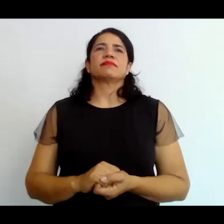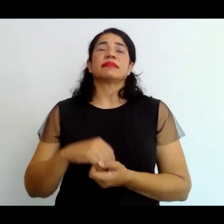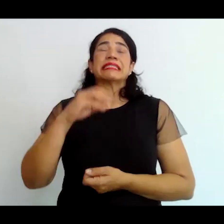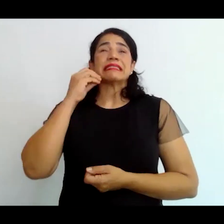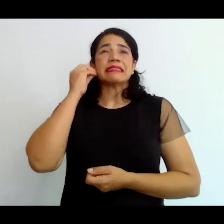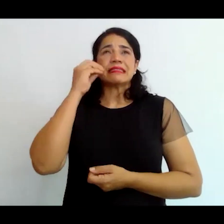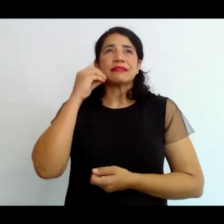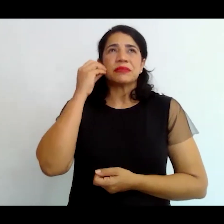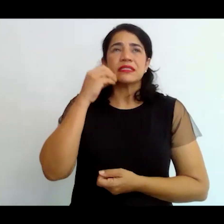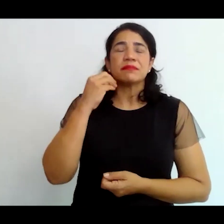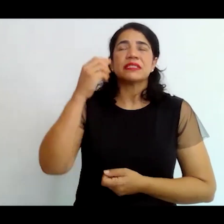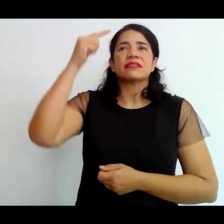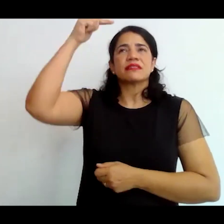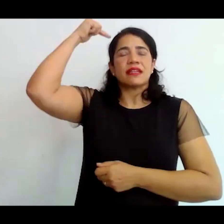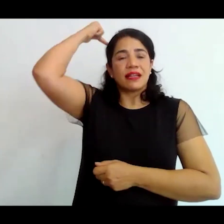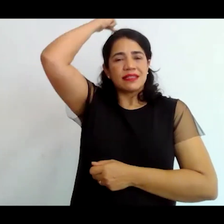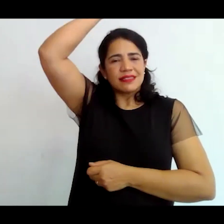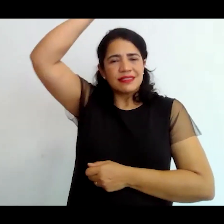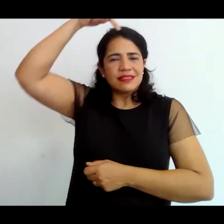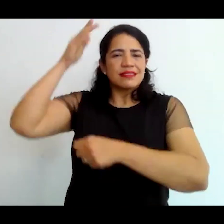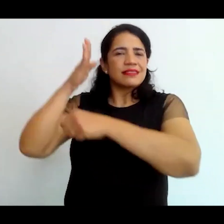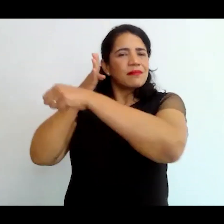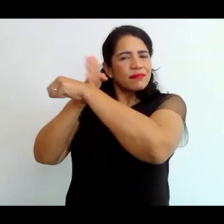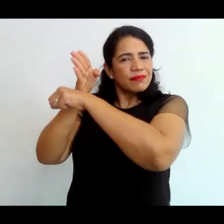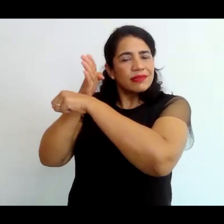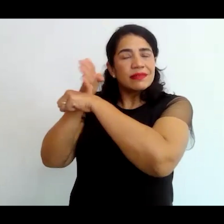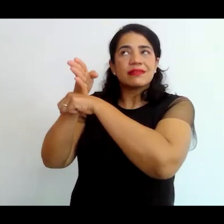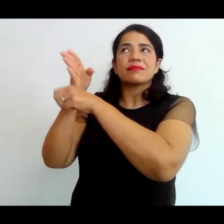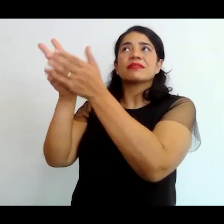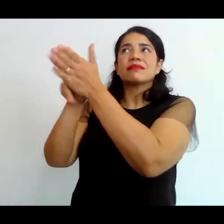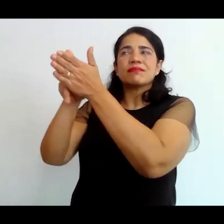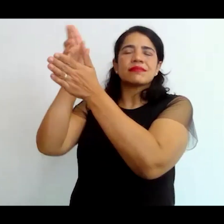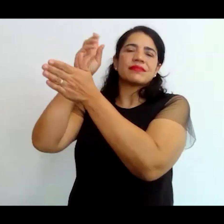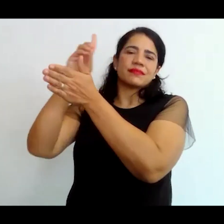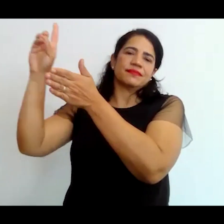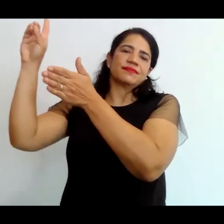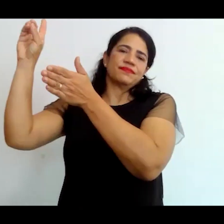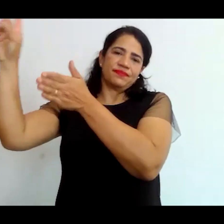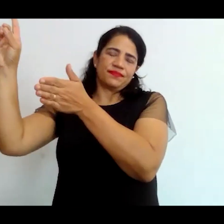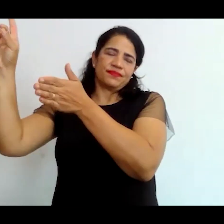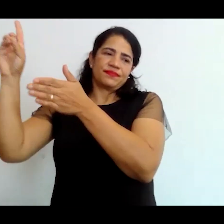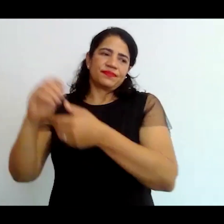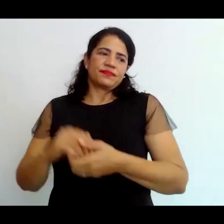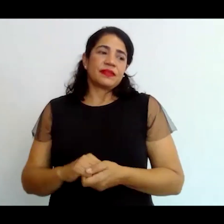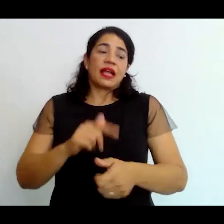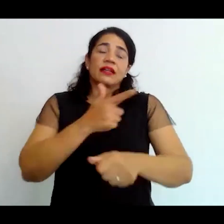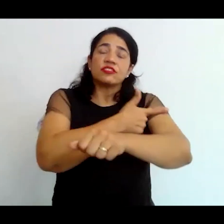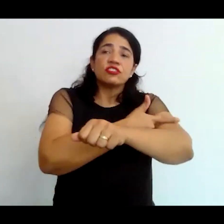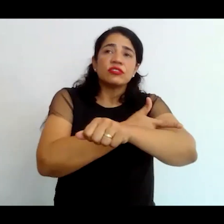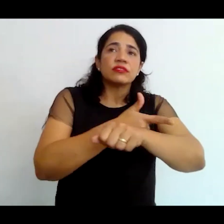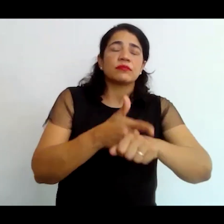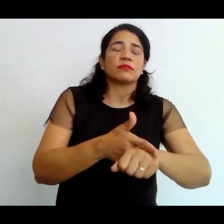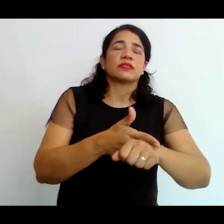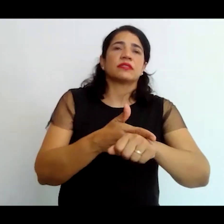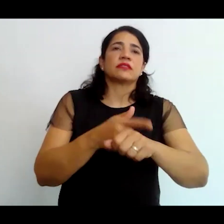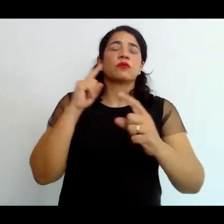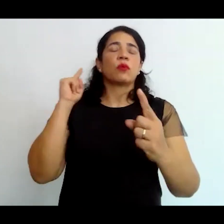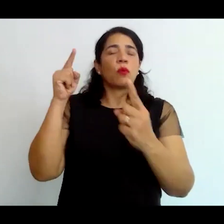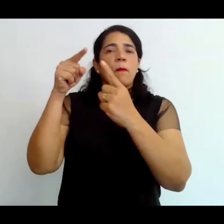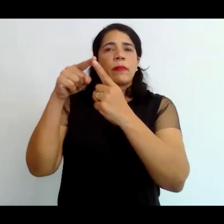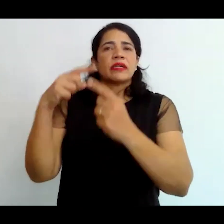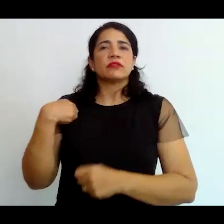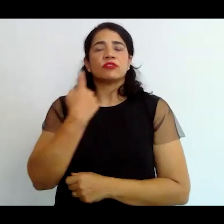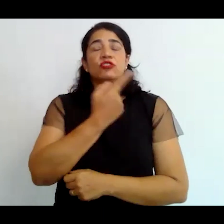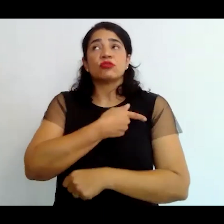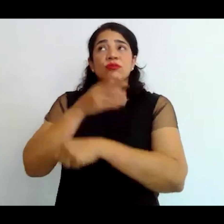objetivo, é para nós participarmos da santidade do Senhor, né? Toda disciplina, com efeito no momento,